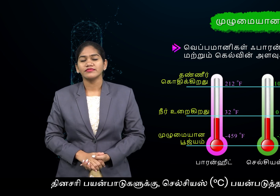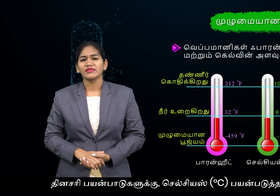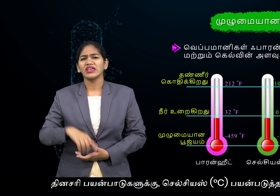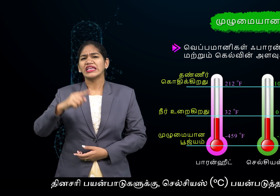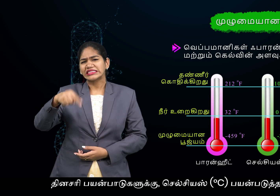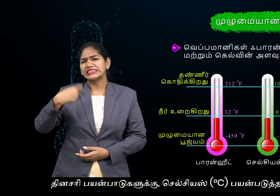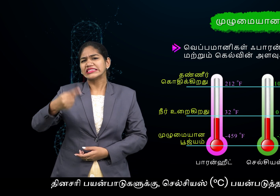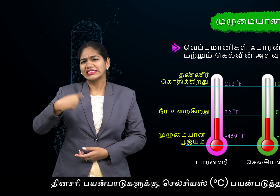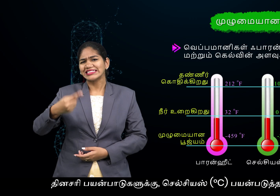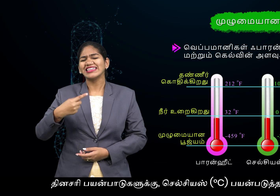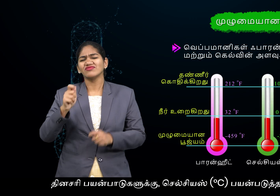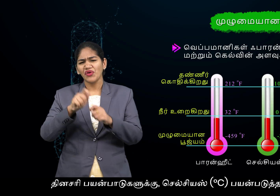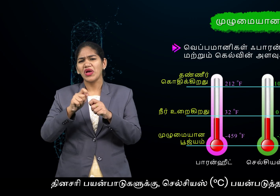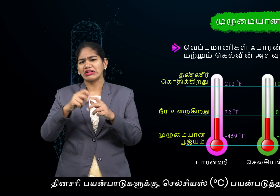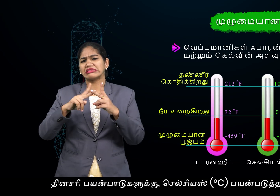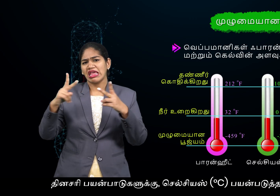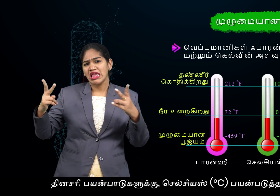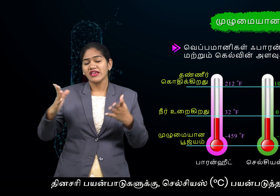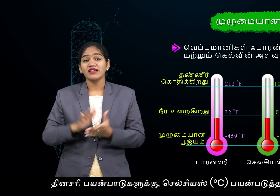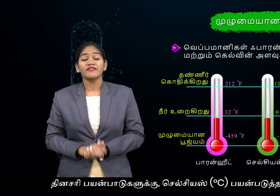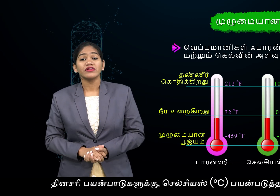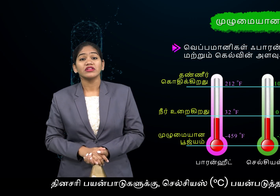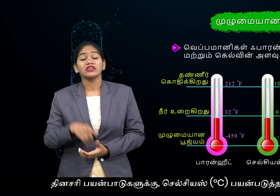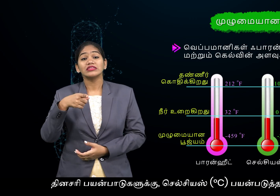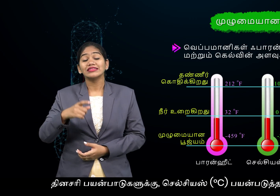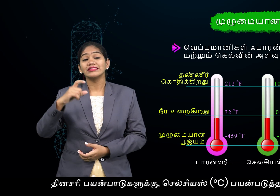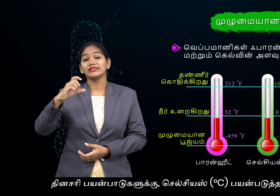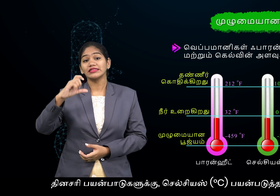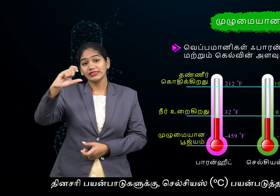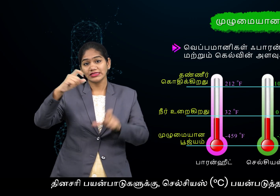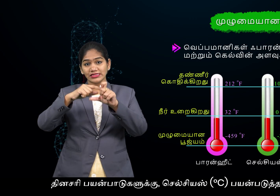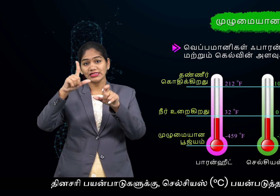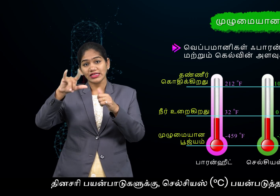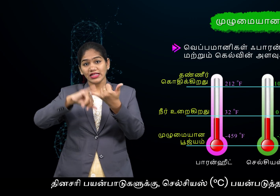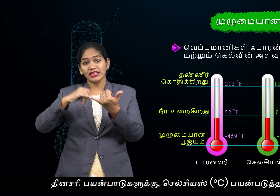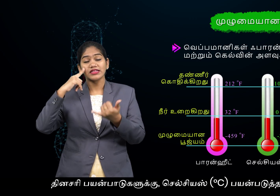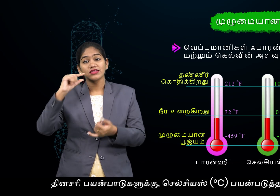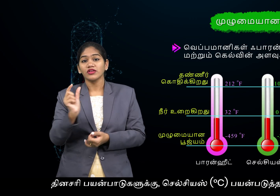தினசரி பயன்பாடுகளுக்கு செல்சியஸ் அதாவது பாகை C பயன்படுத்தப்படுகிறது.